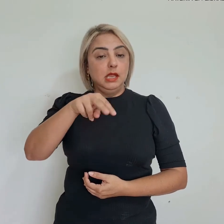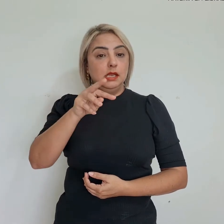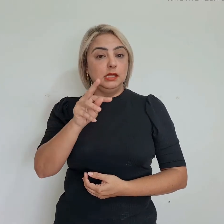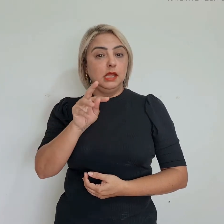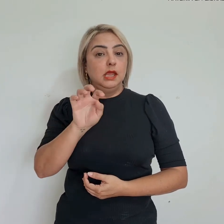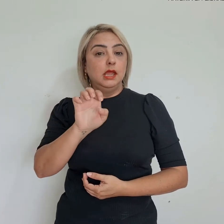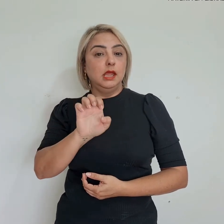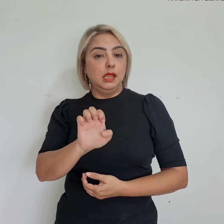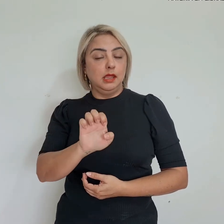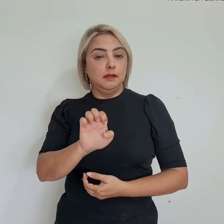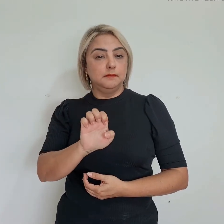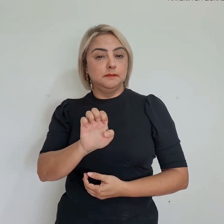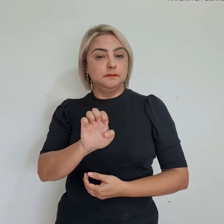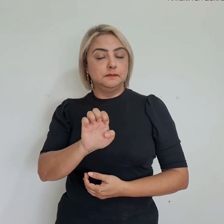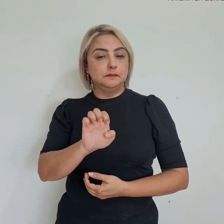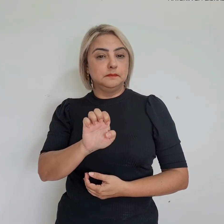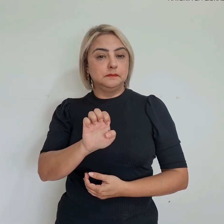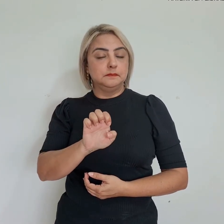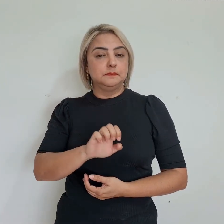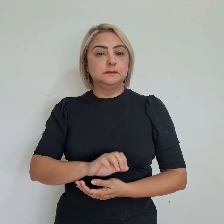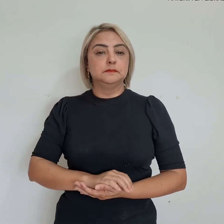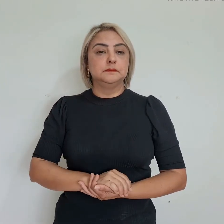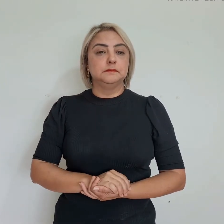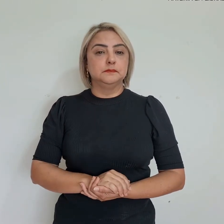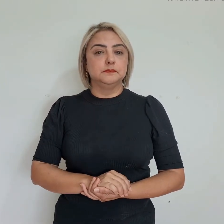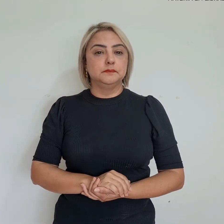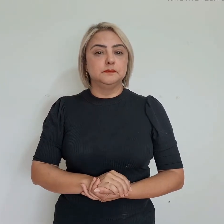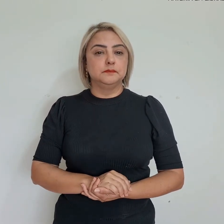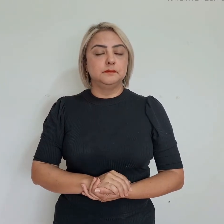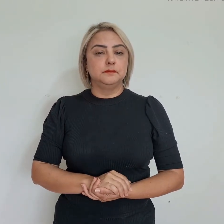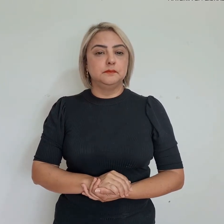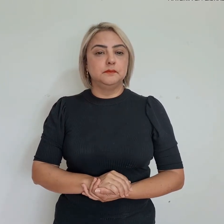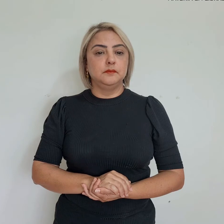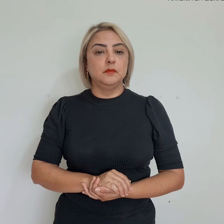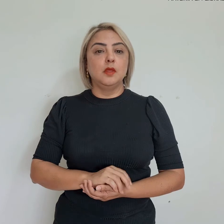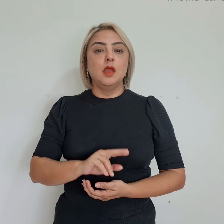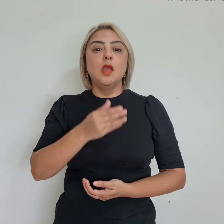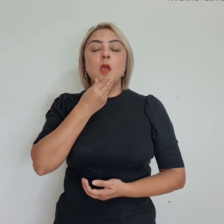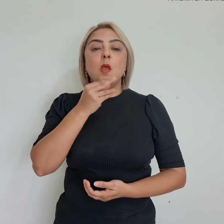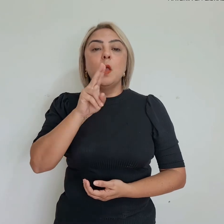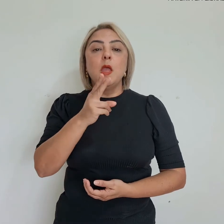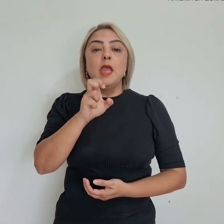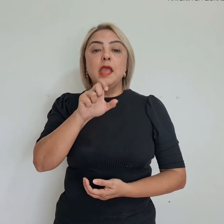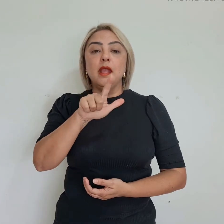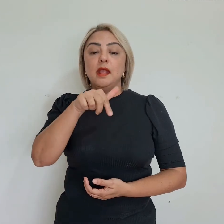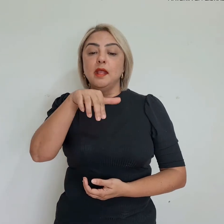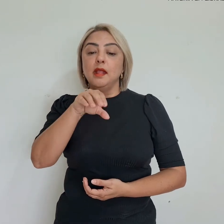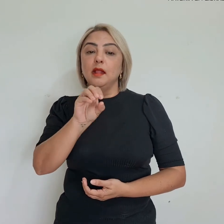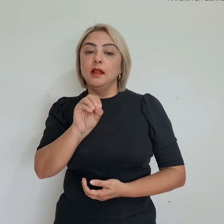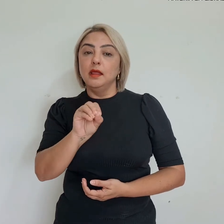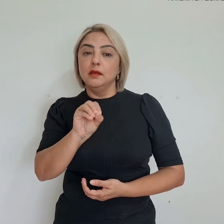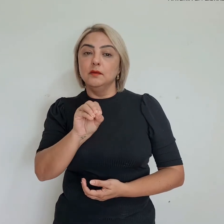dos Trabalhadores em Educação, CNTE. Heleno Manuel Gomes Araújo